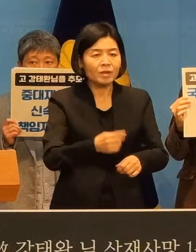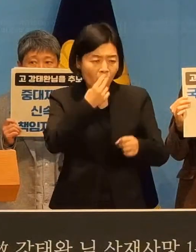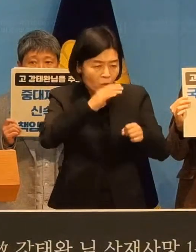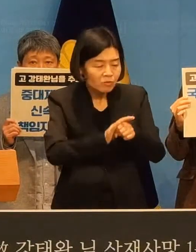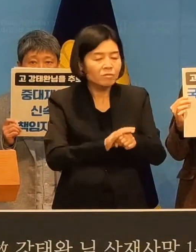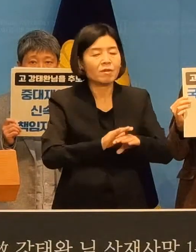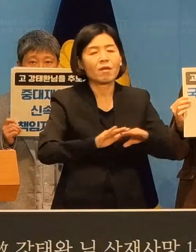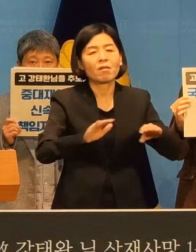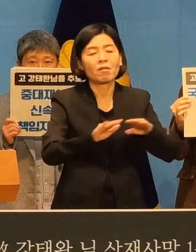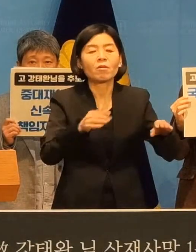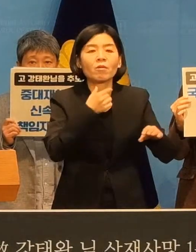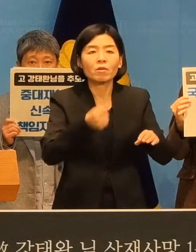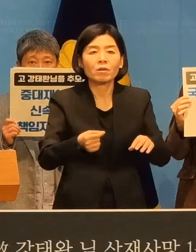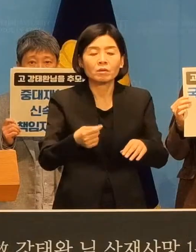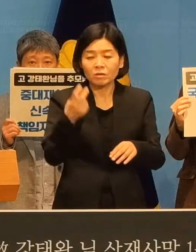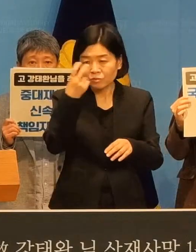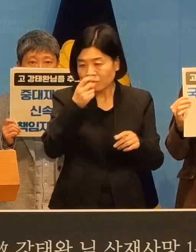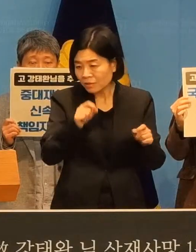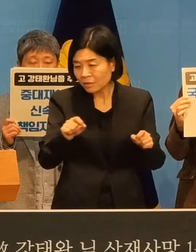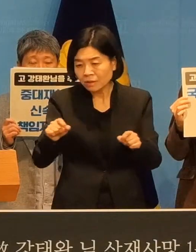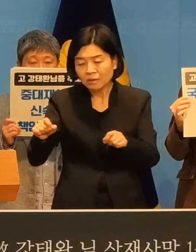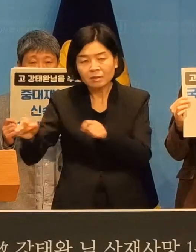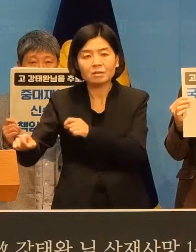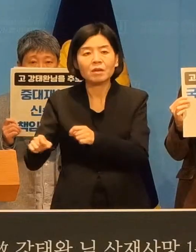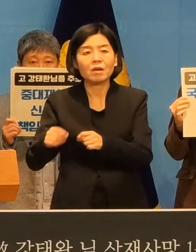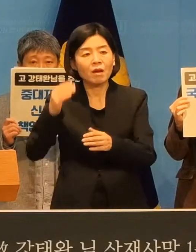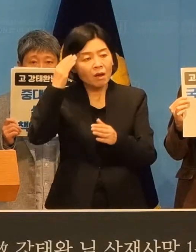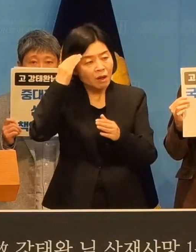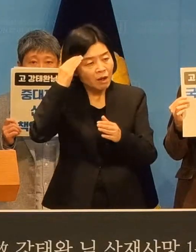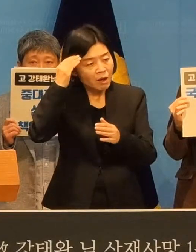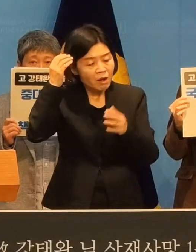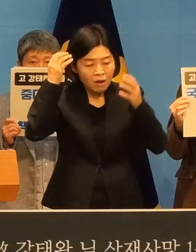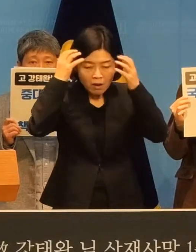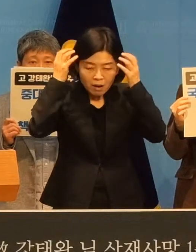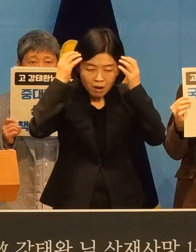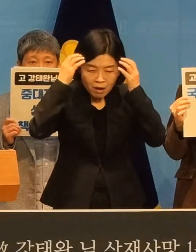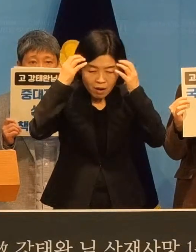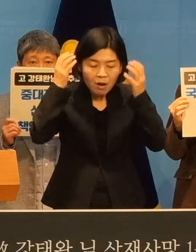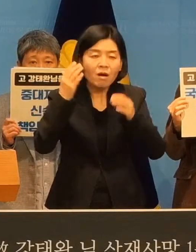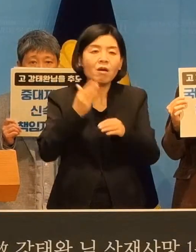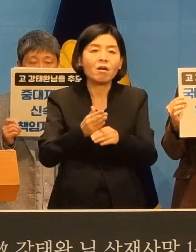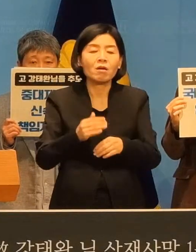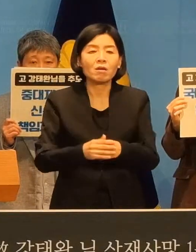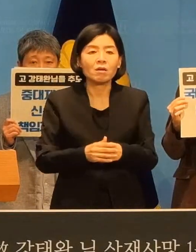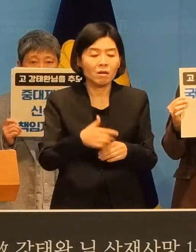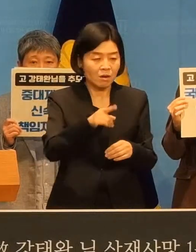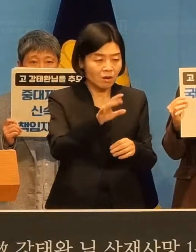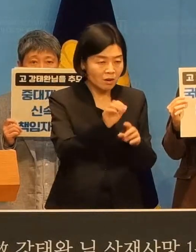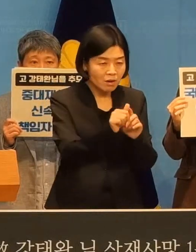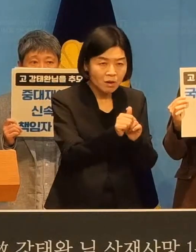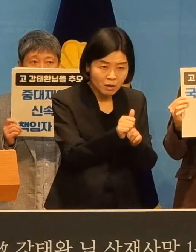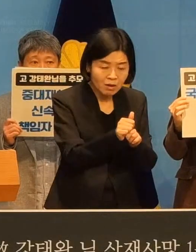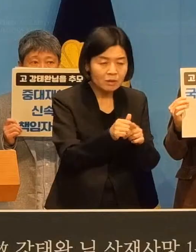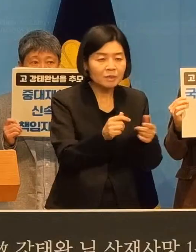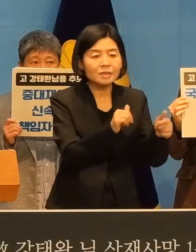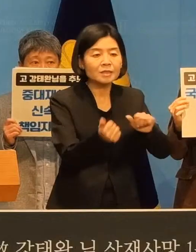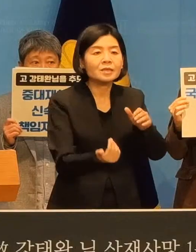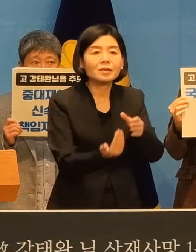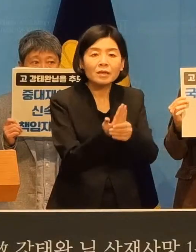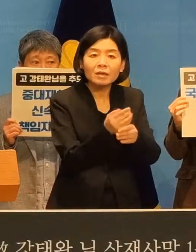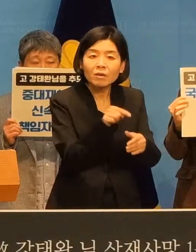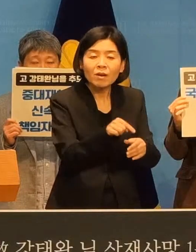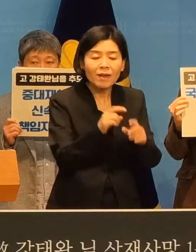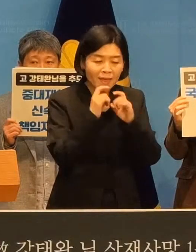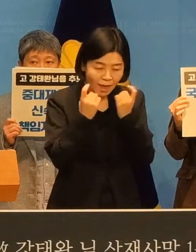하나 수사 지연으로 인해 정신적 고통이 가중되고 있습니다. 고 광태환님의 산재 사망 사건은 단순한 개인의